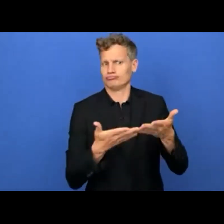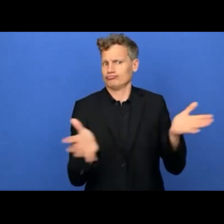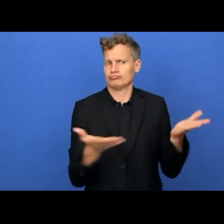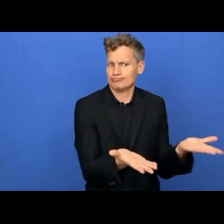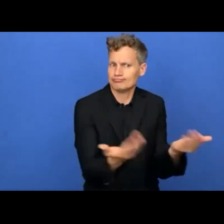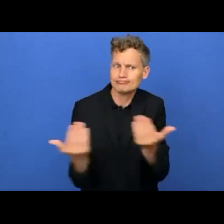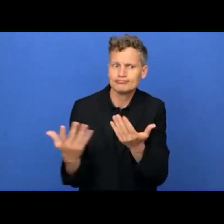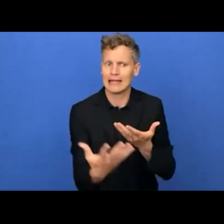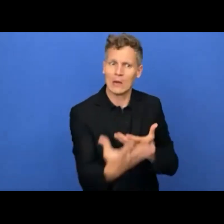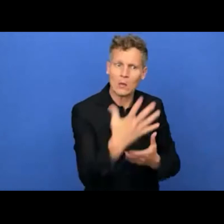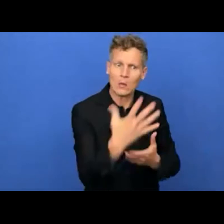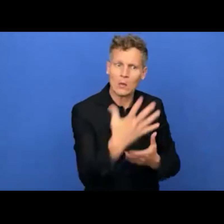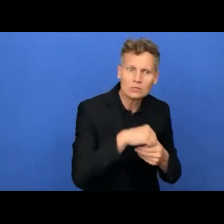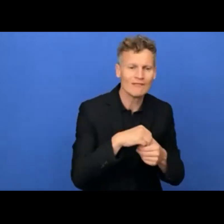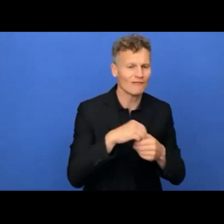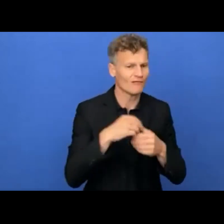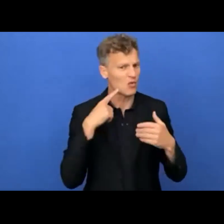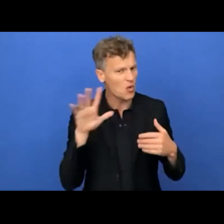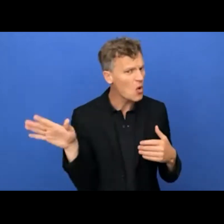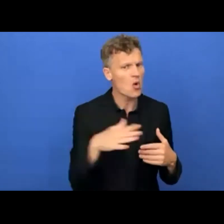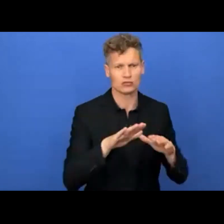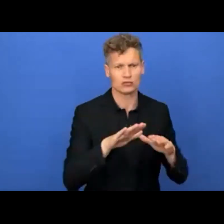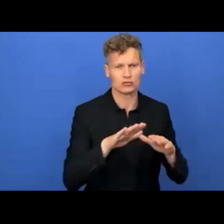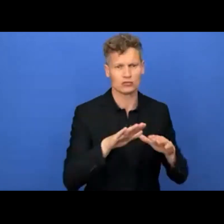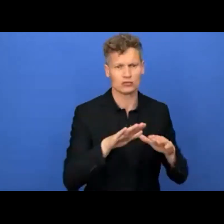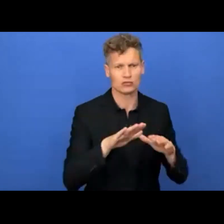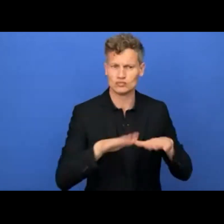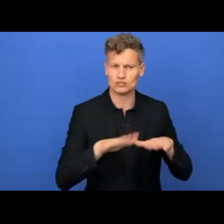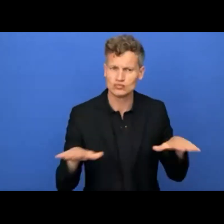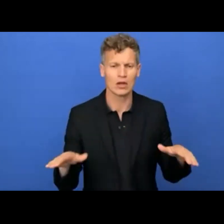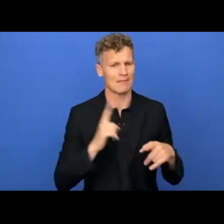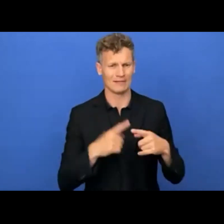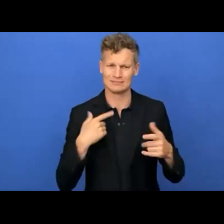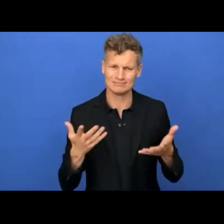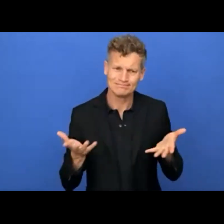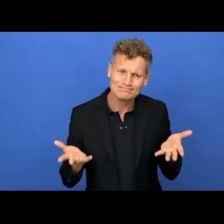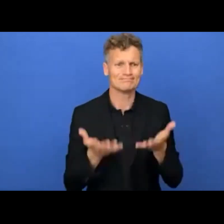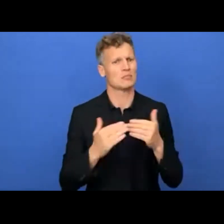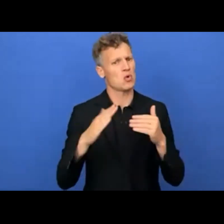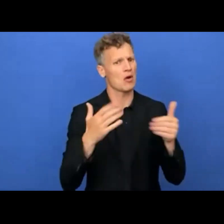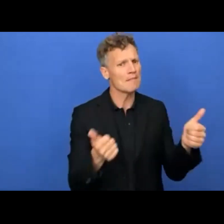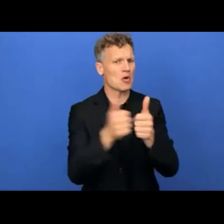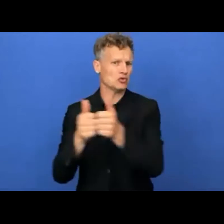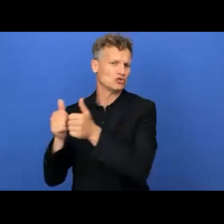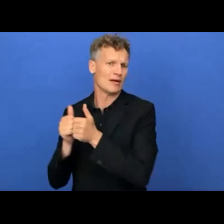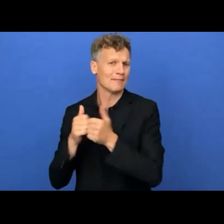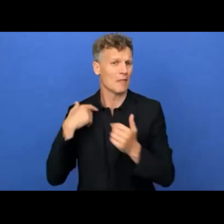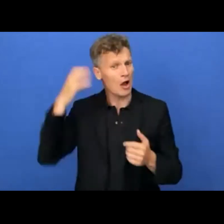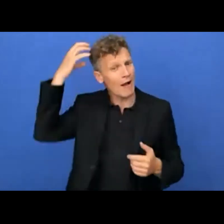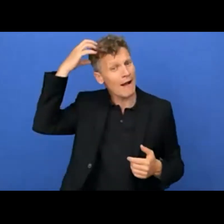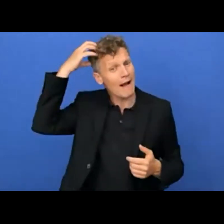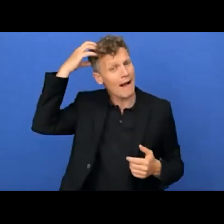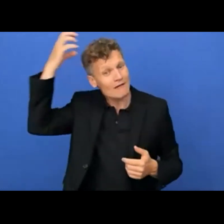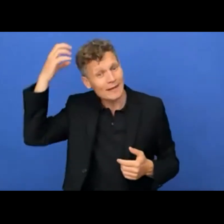pour faire progresser ces politiques d'éducation, d'équité inclusive et en partenariat,